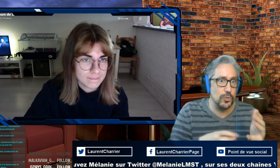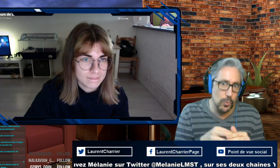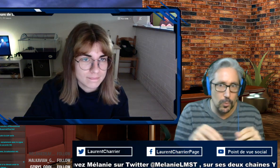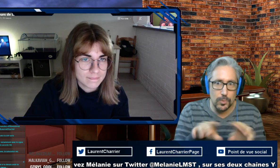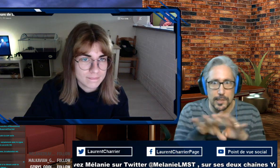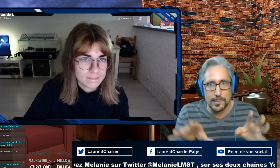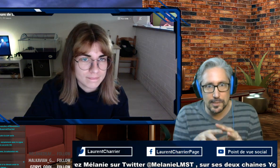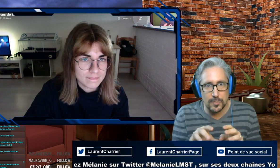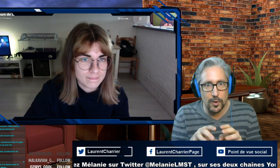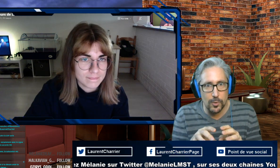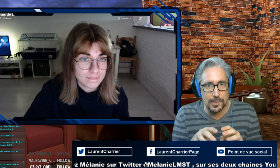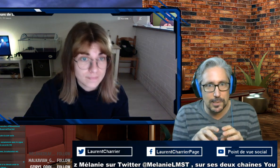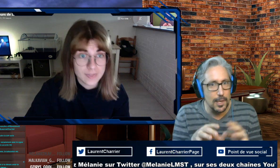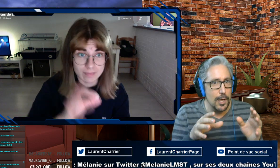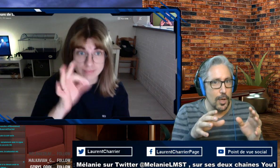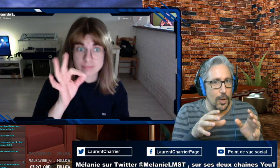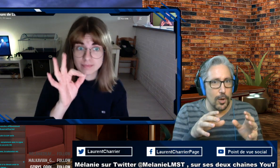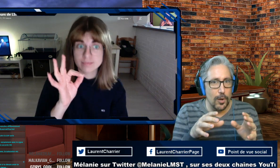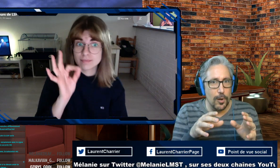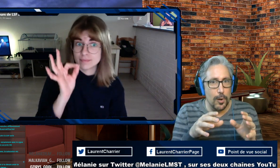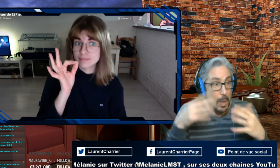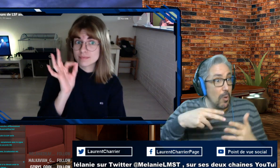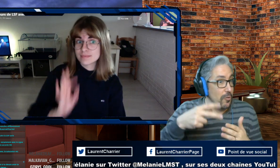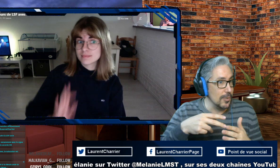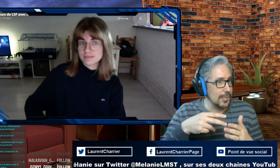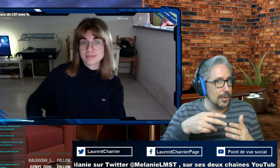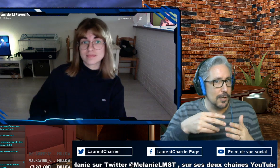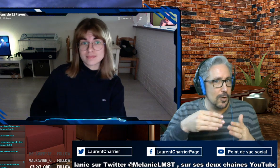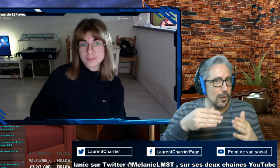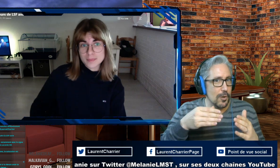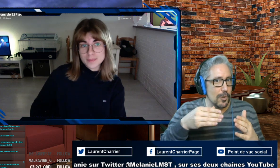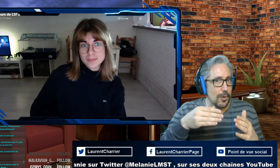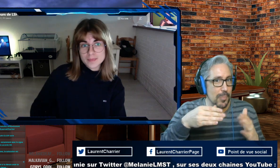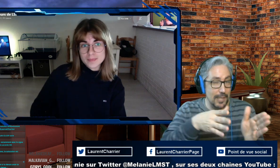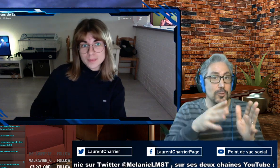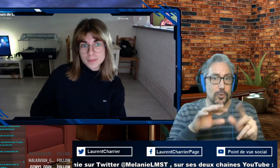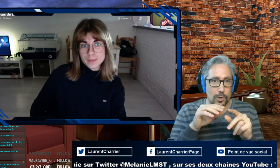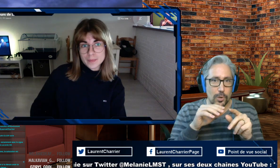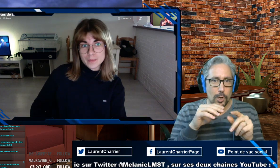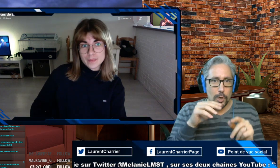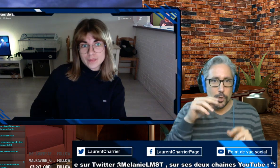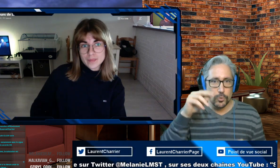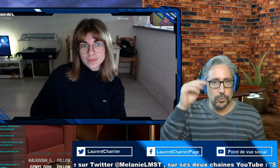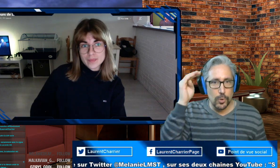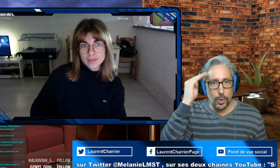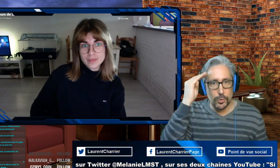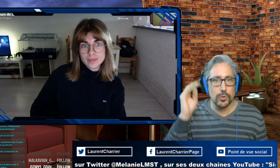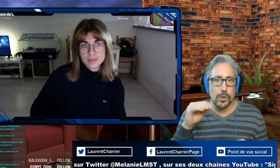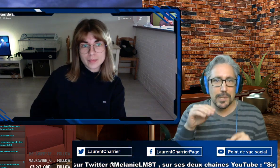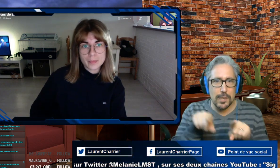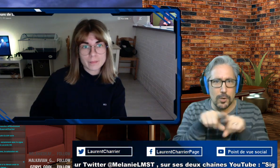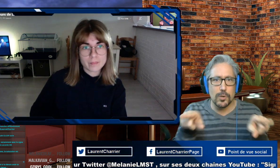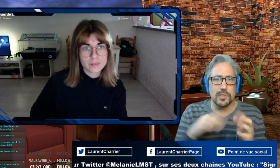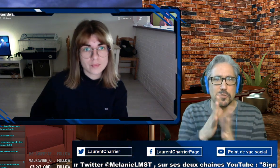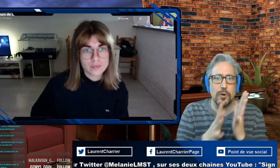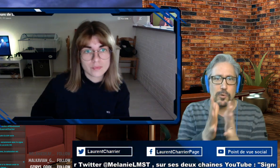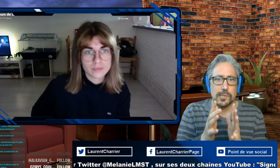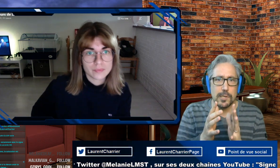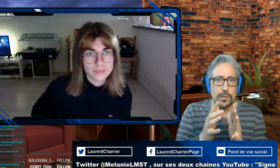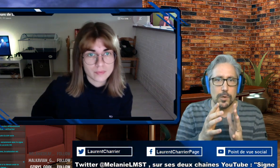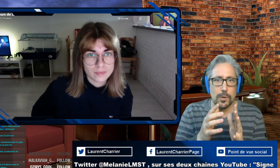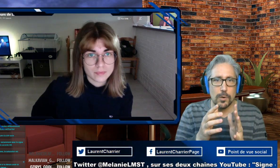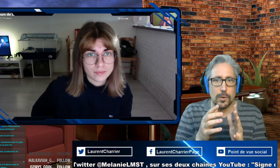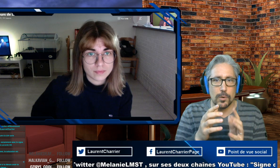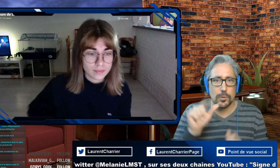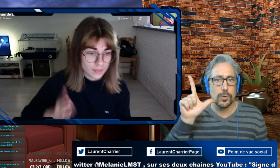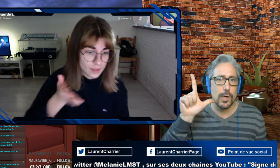des régions, il y a des signes différents aussi. Même en France, hein, Mélanie, tu connais différents